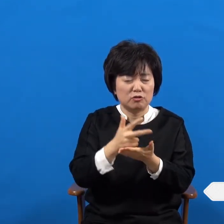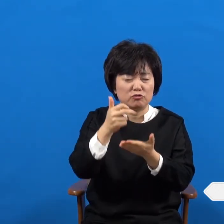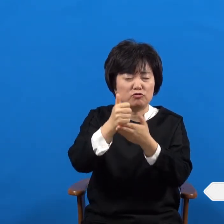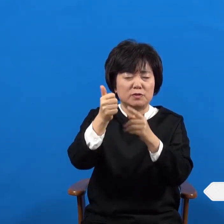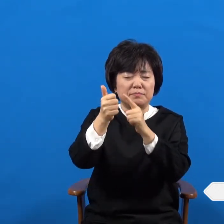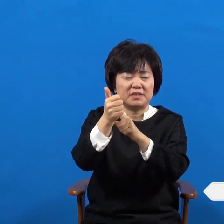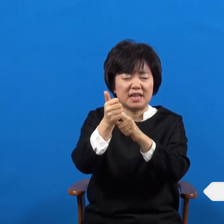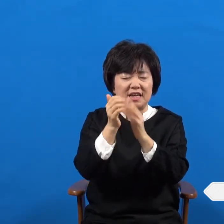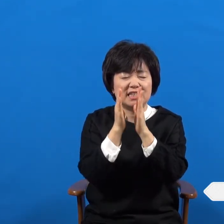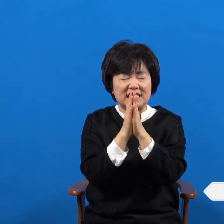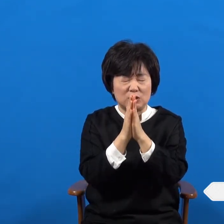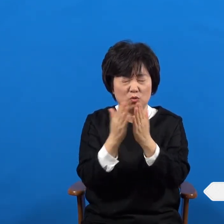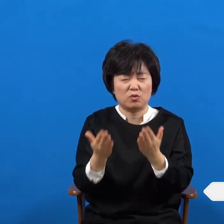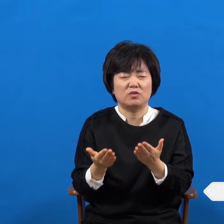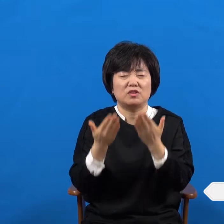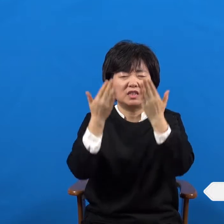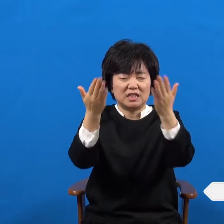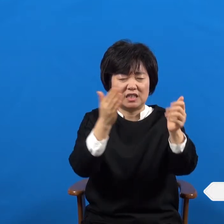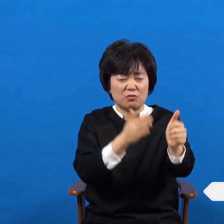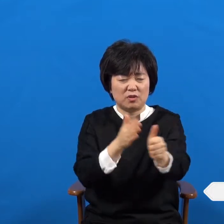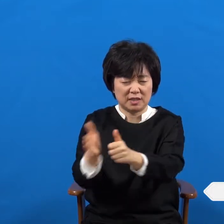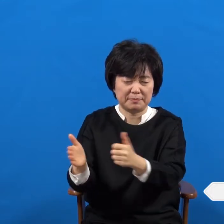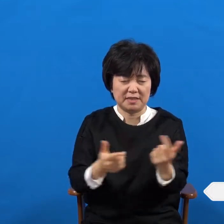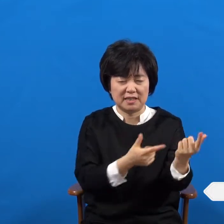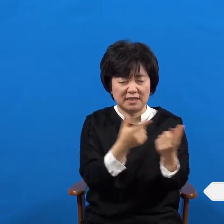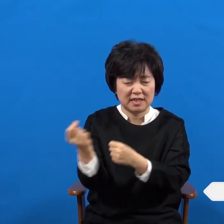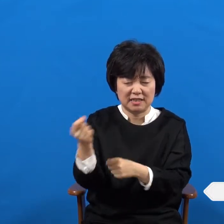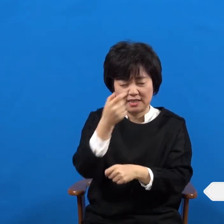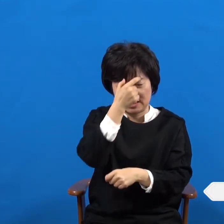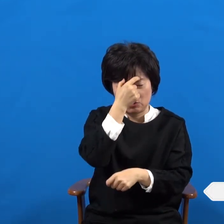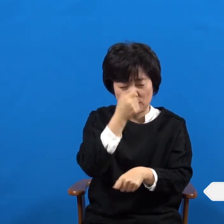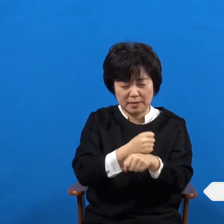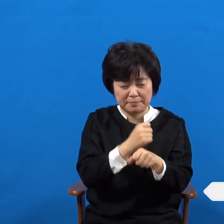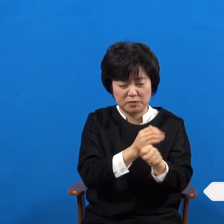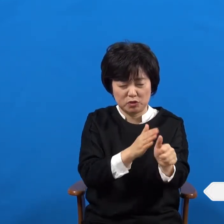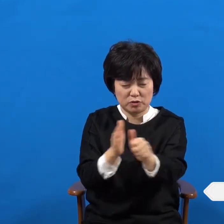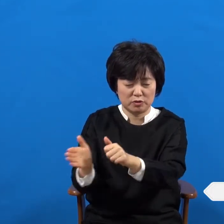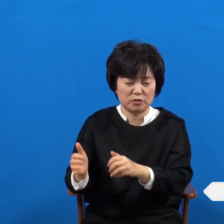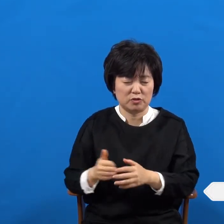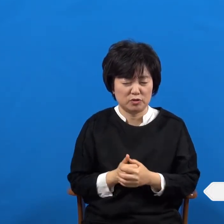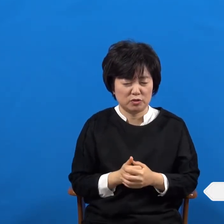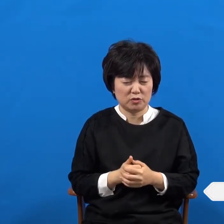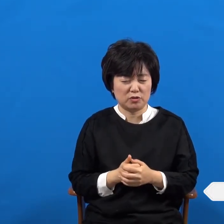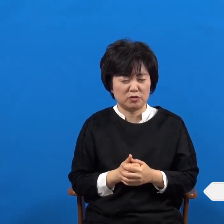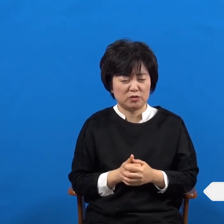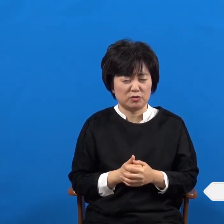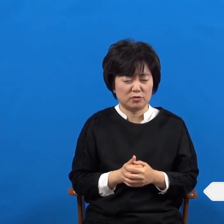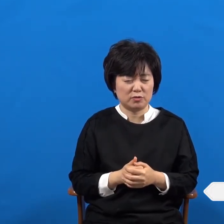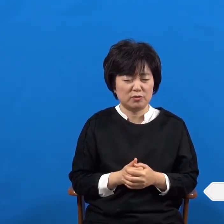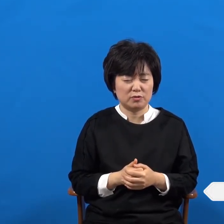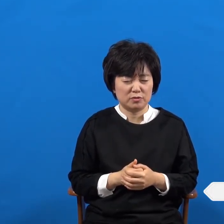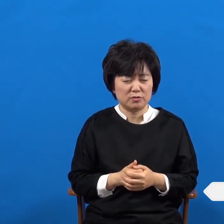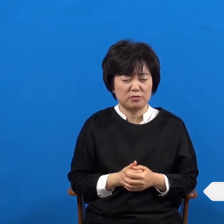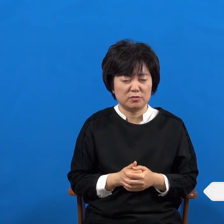그렇게 고백하는 시간 갖겠습니다. 같이 주님 앞에 나아갑니다. 오 주님,